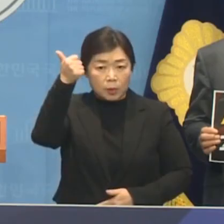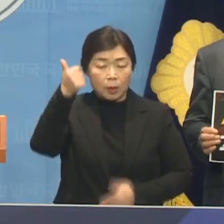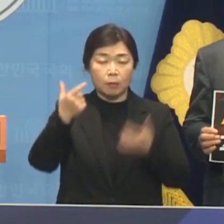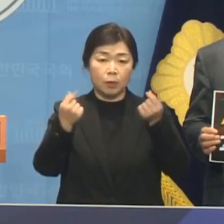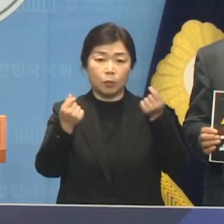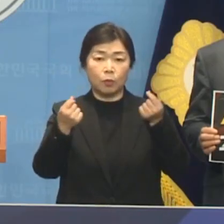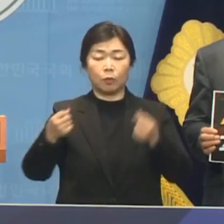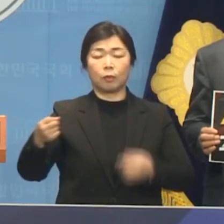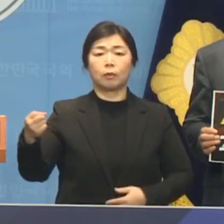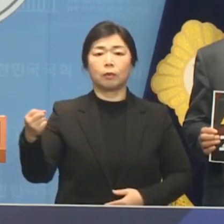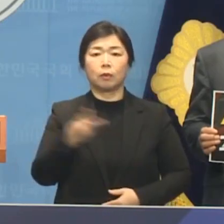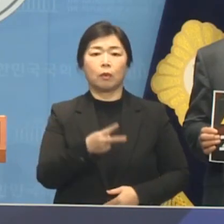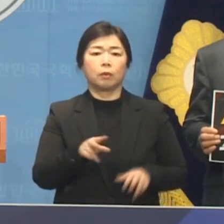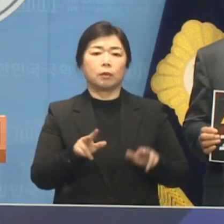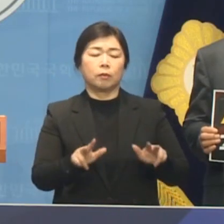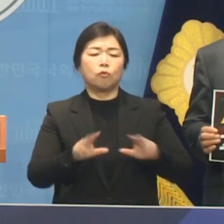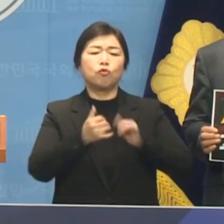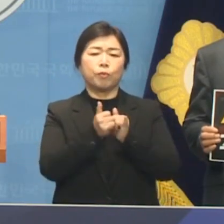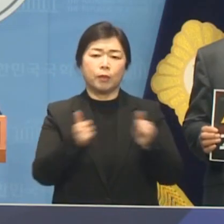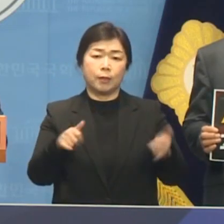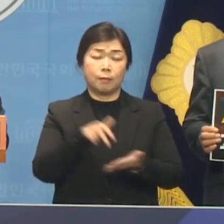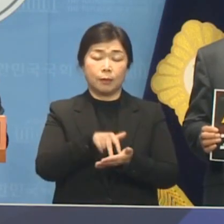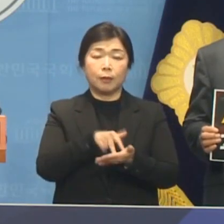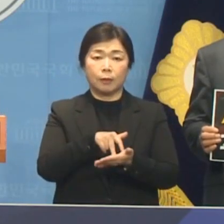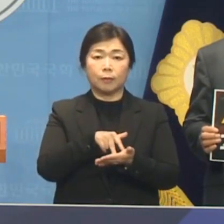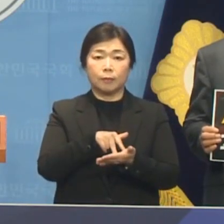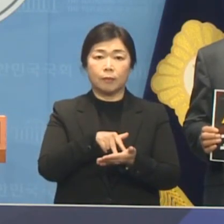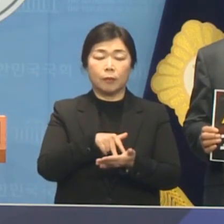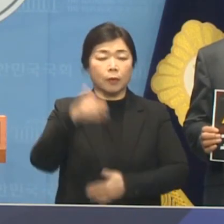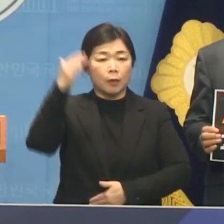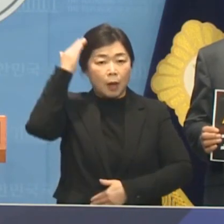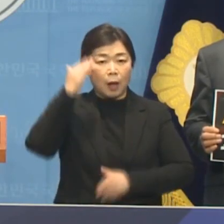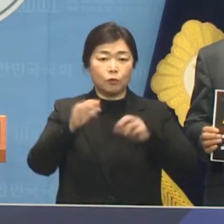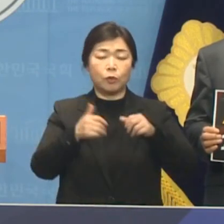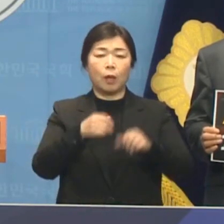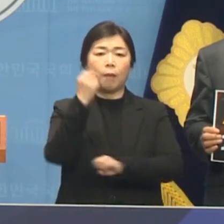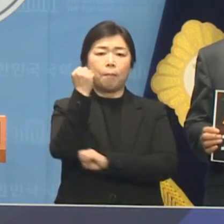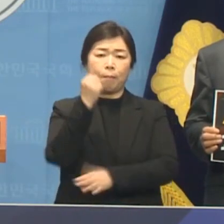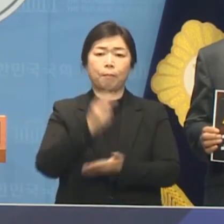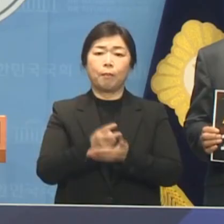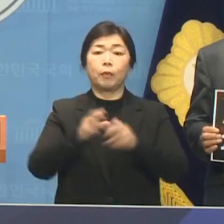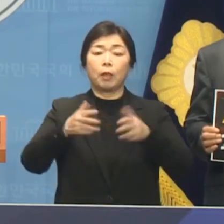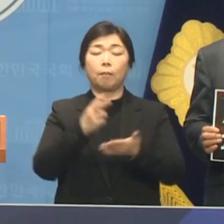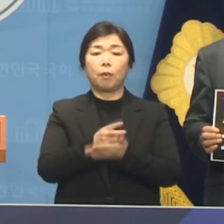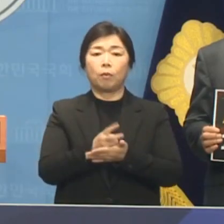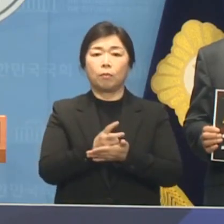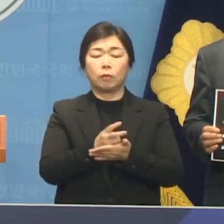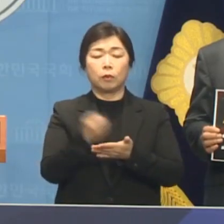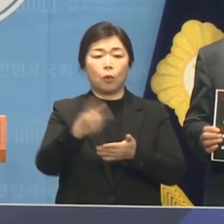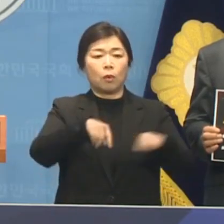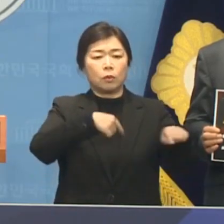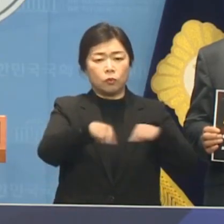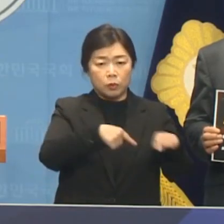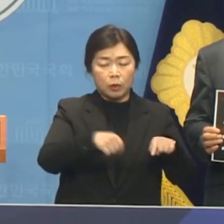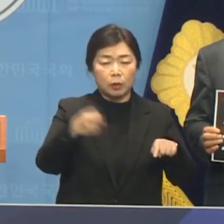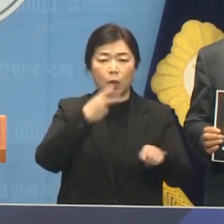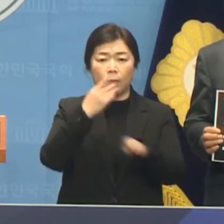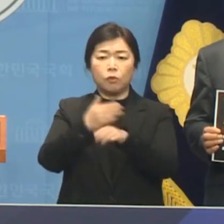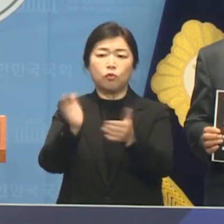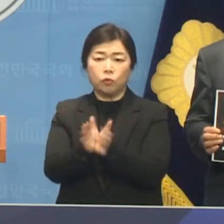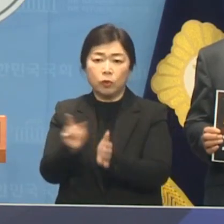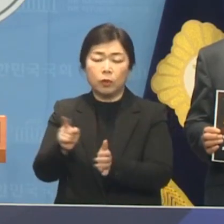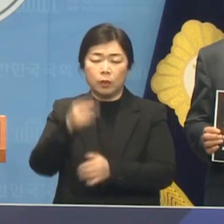목회자이자 이 땅의 한 국민으로서 대한민국 헌법과 법치주의 그리고